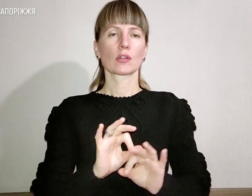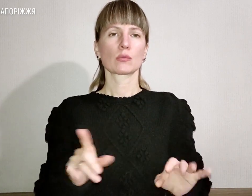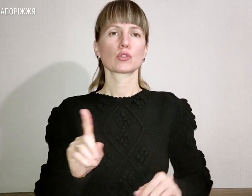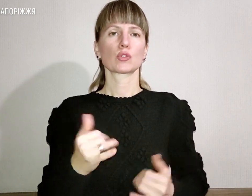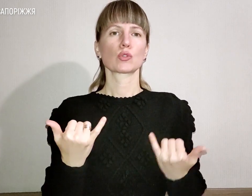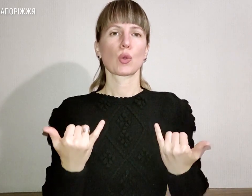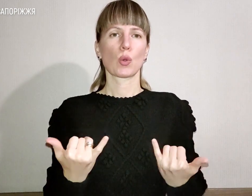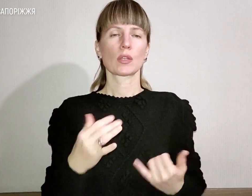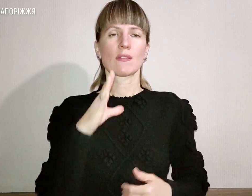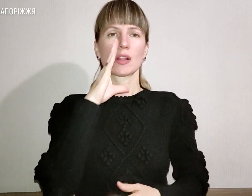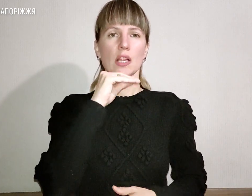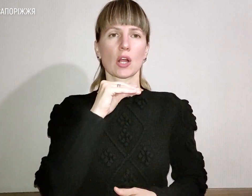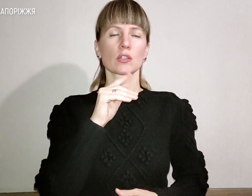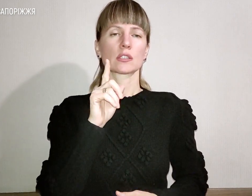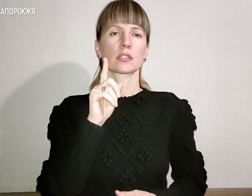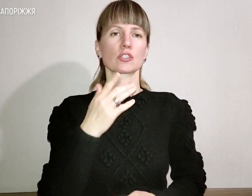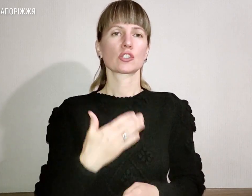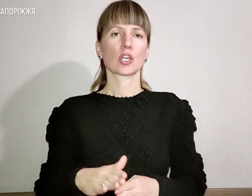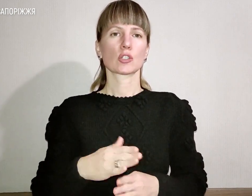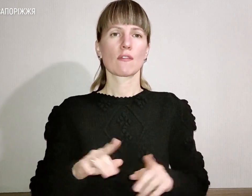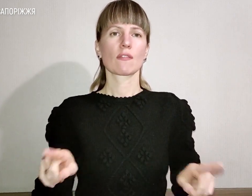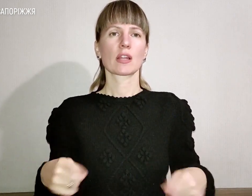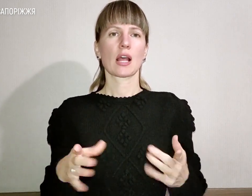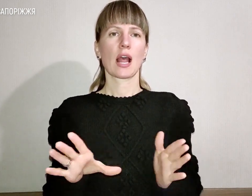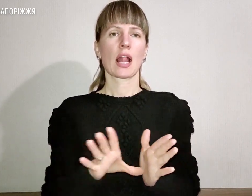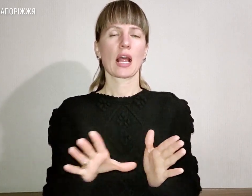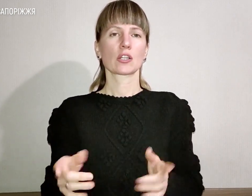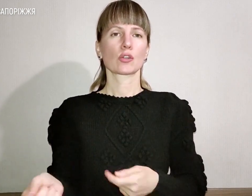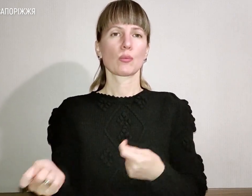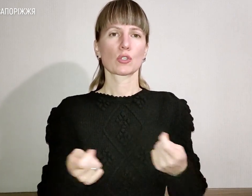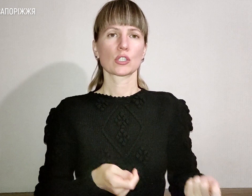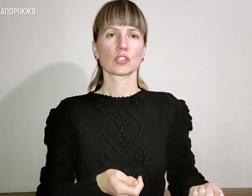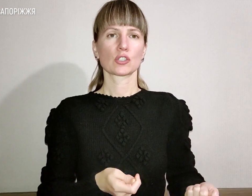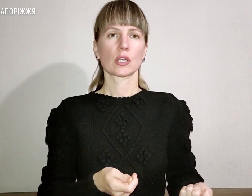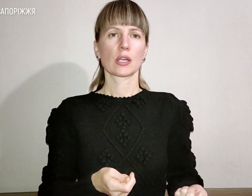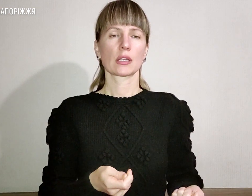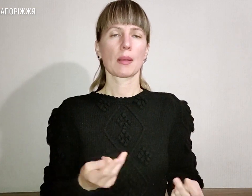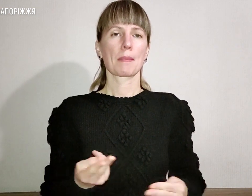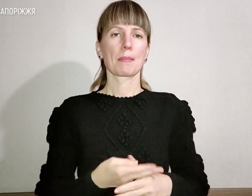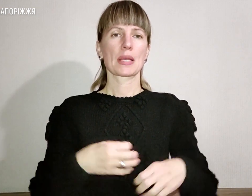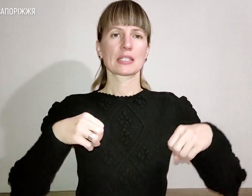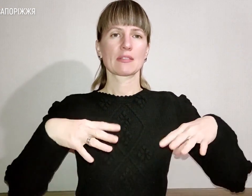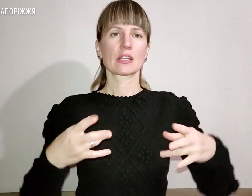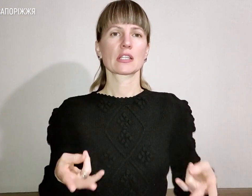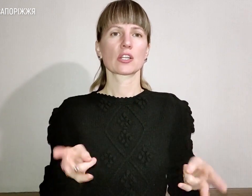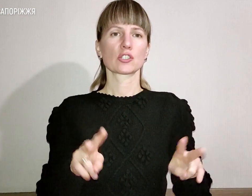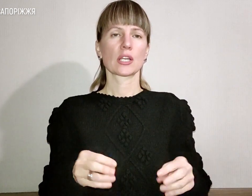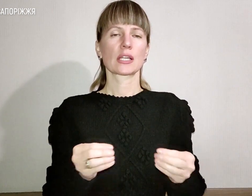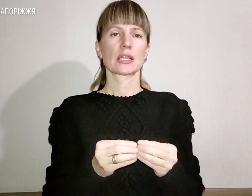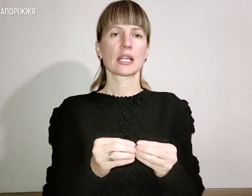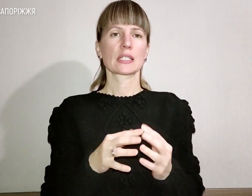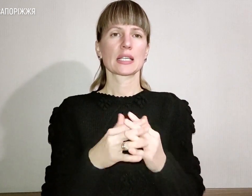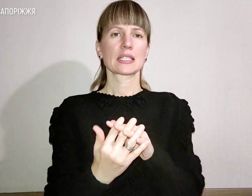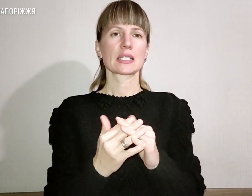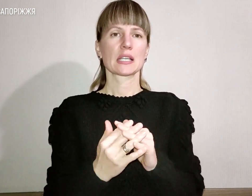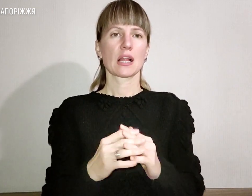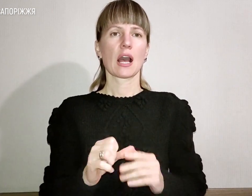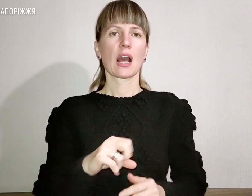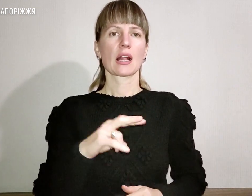сьогодні вдалося частково відновити електропостачання. Без світла залишається 10 сіл, але завтра і 6